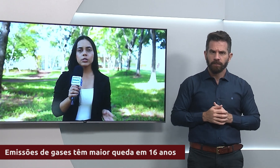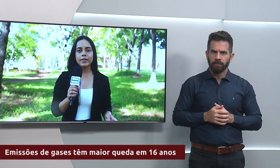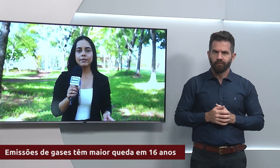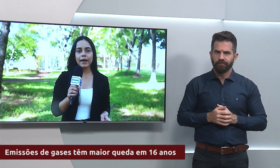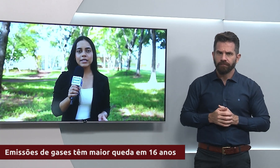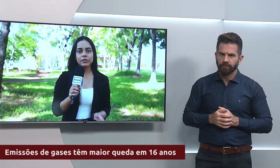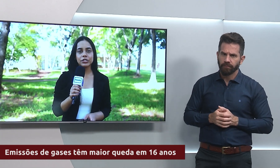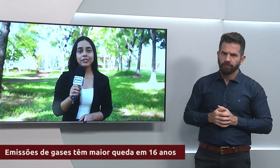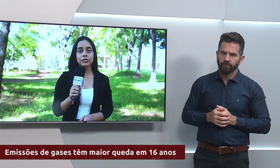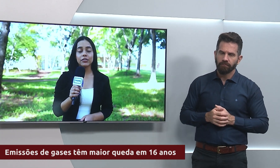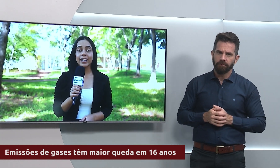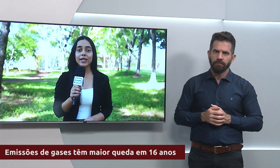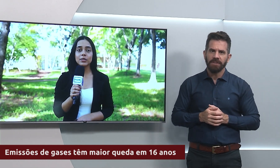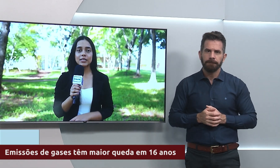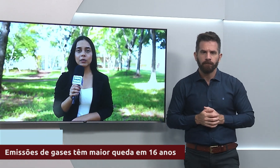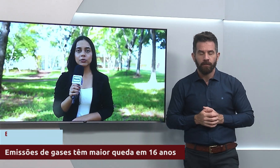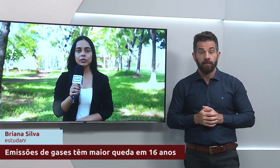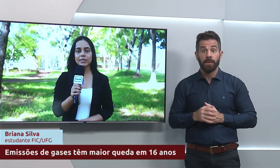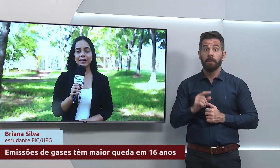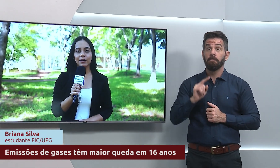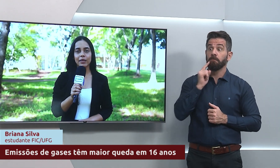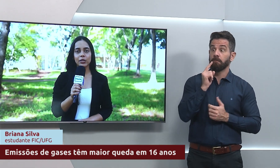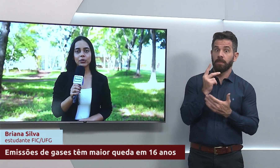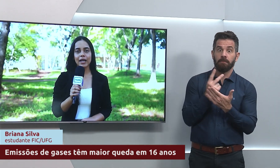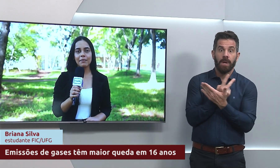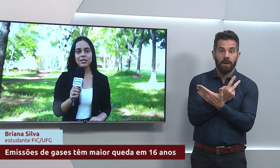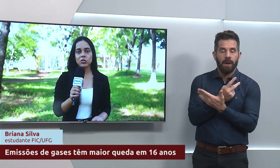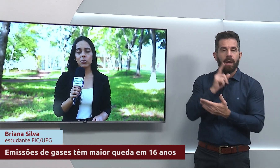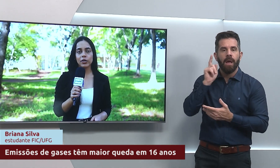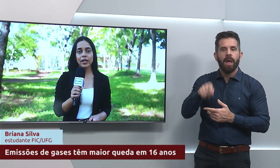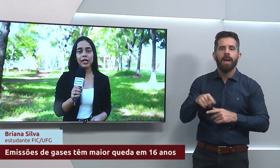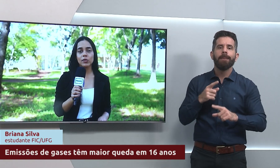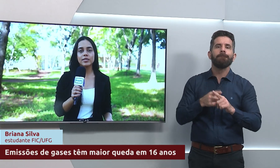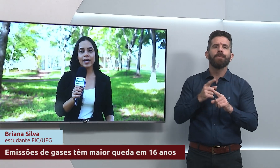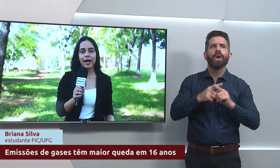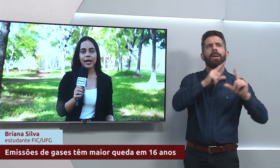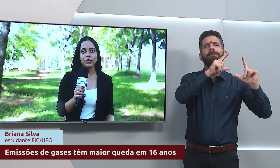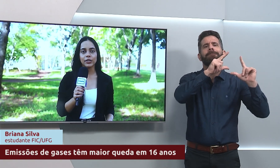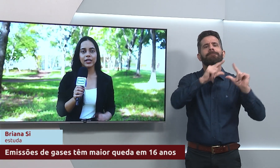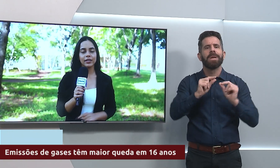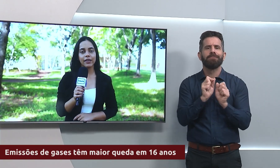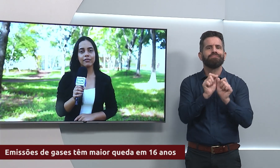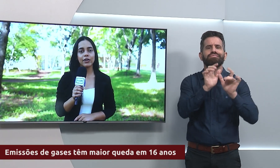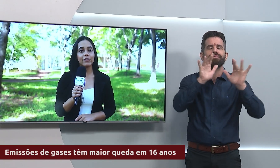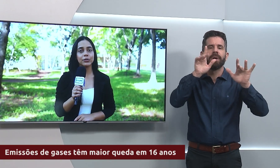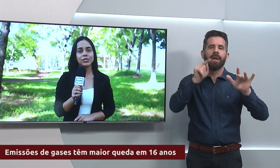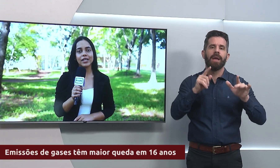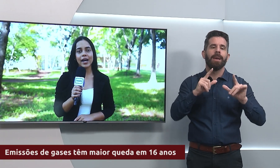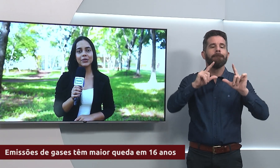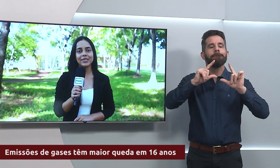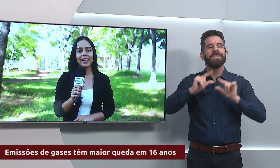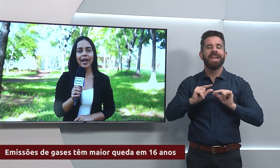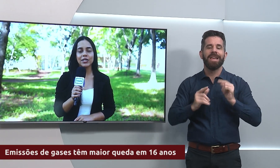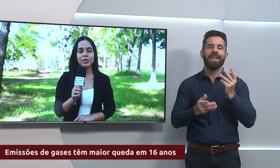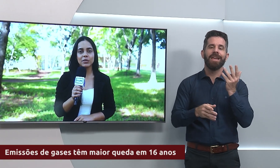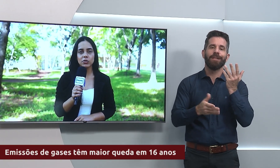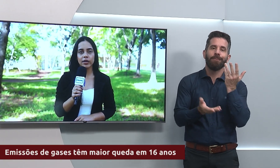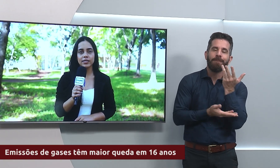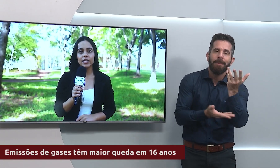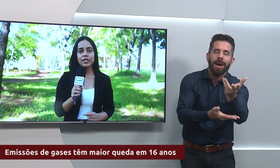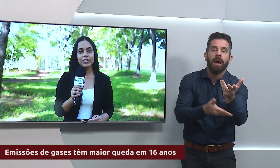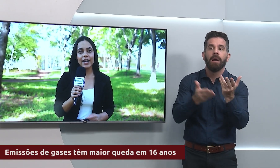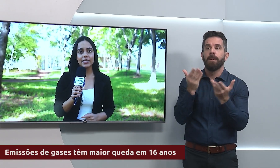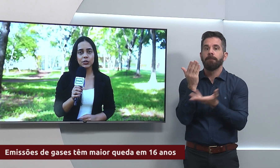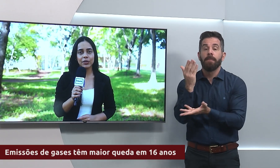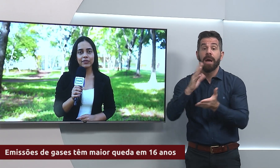Um dos principais motivos foi a redução do desmatamento na Amazônia e no Cerrado, que teve efeito direto na queda de